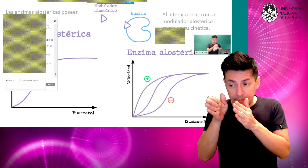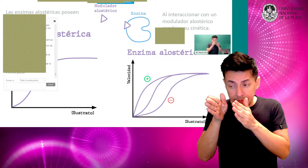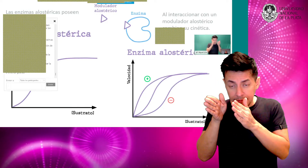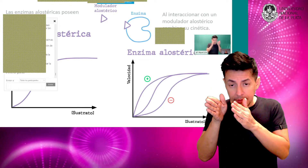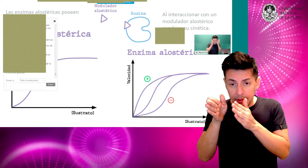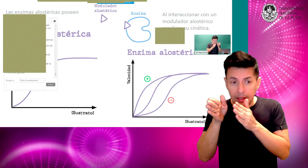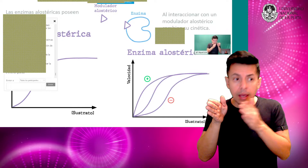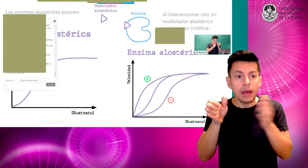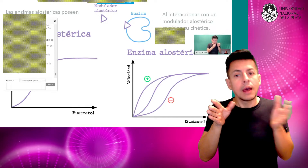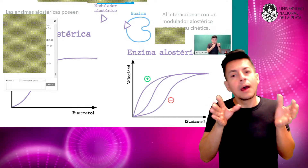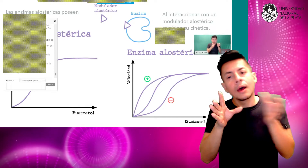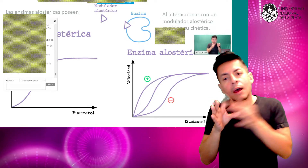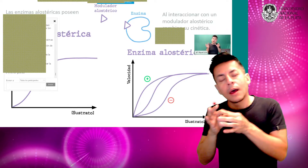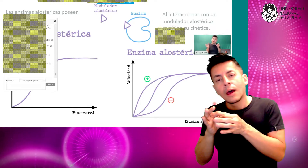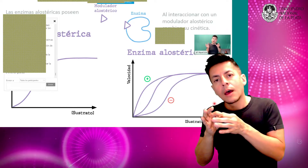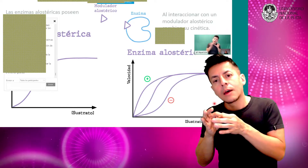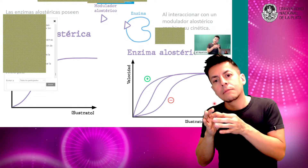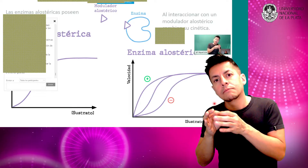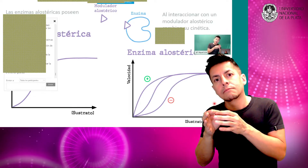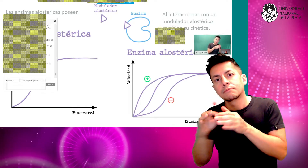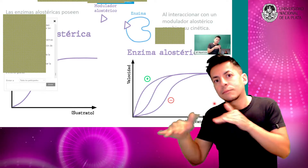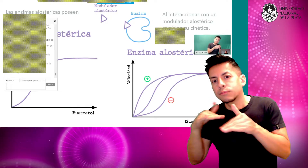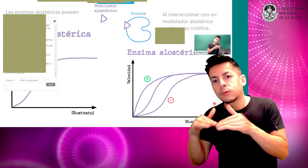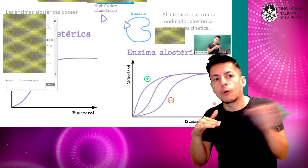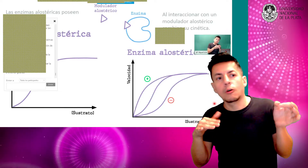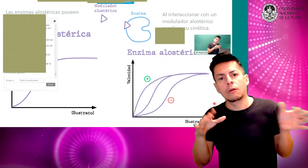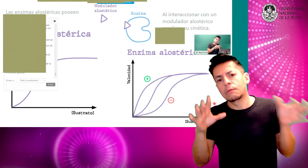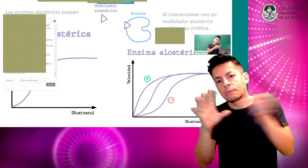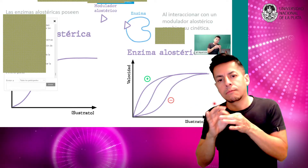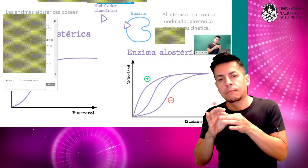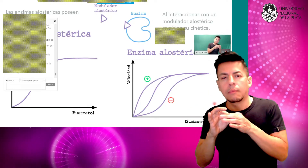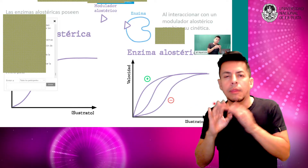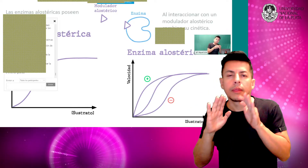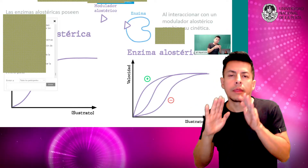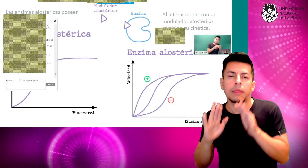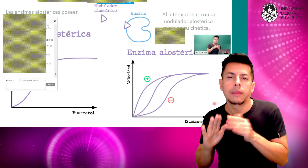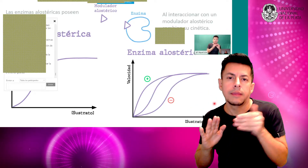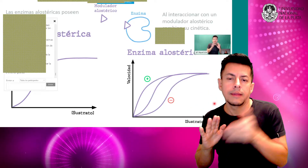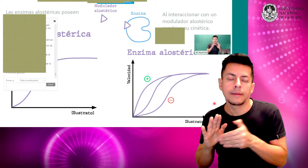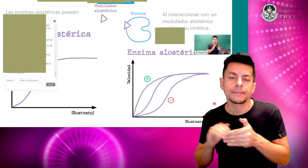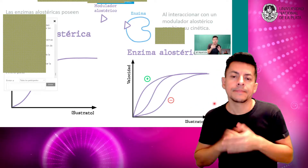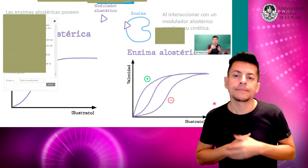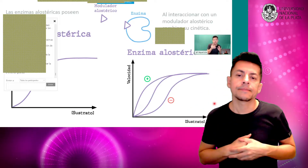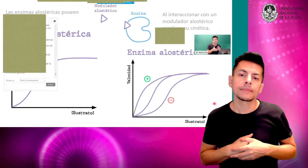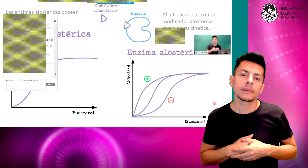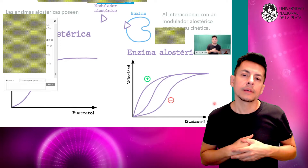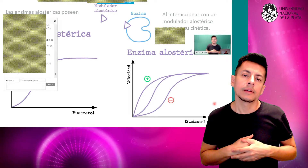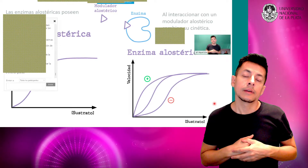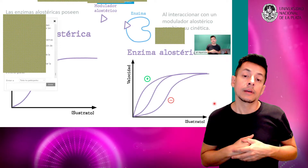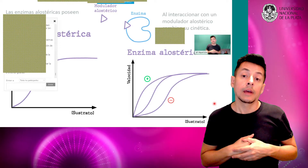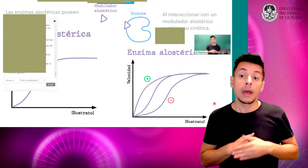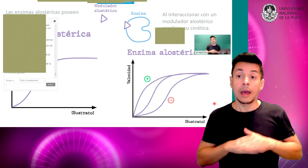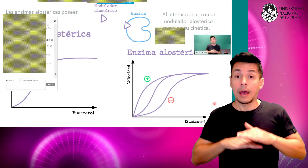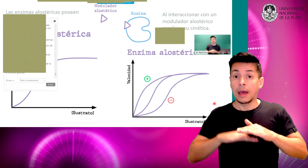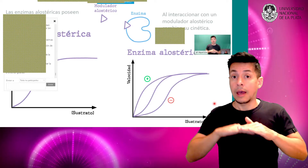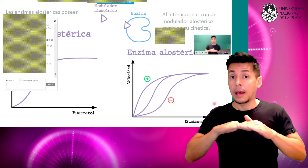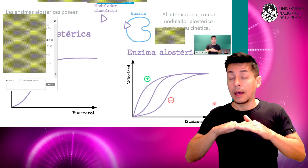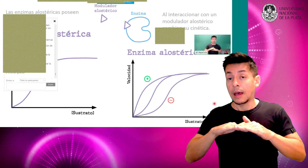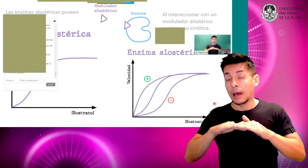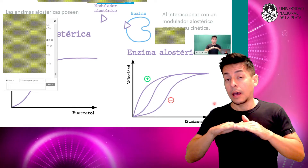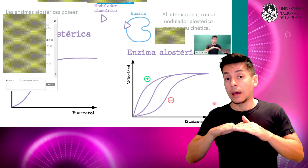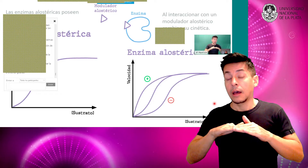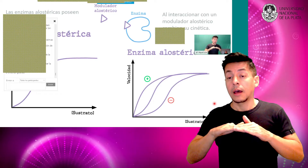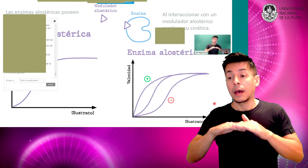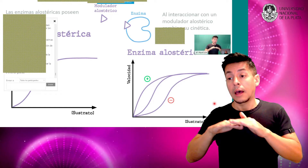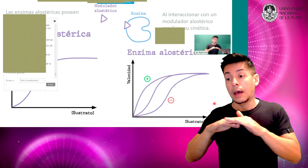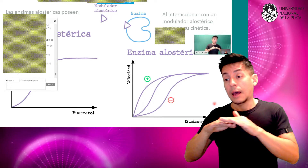inhibidor. Pero lo que sí puede pasar es que una misma molécula en un tejido sea activadora y en otro tejido actúe como